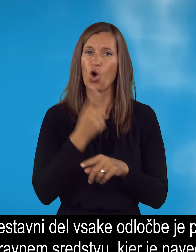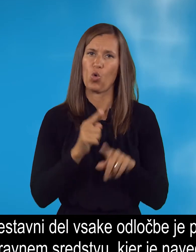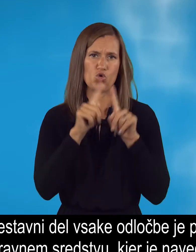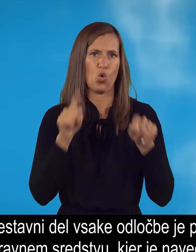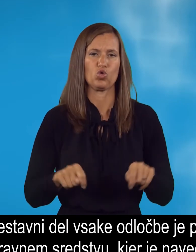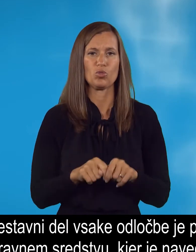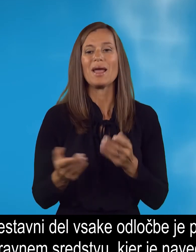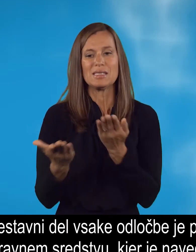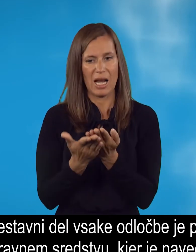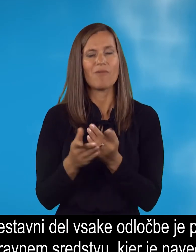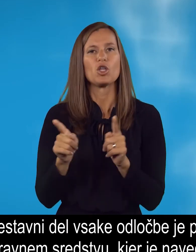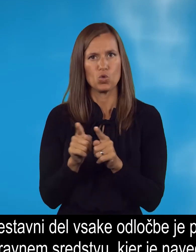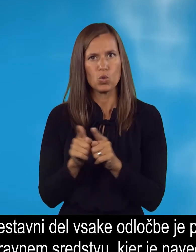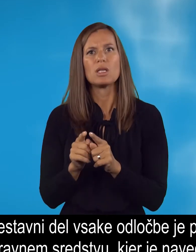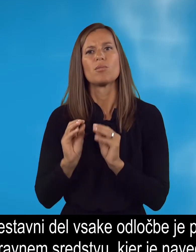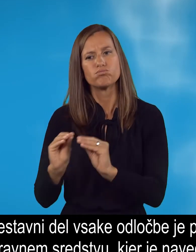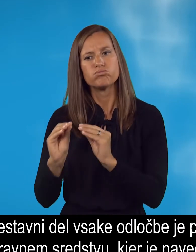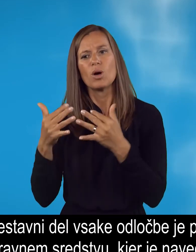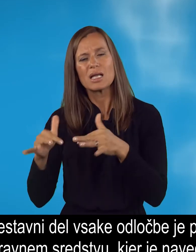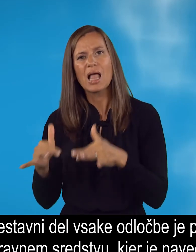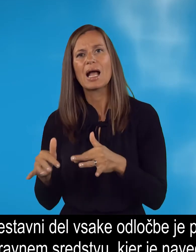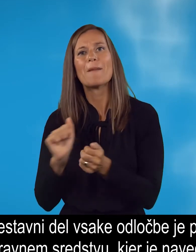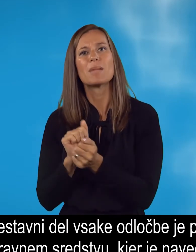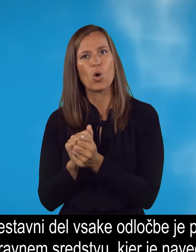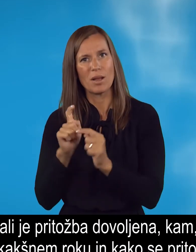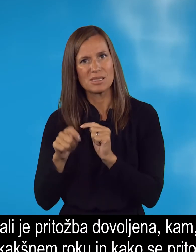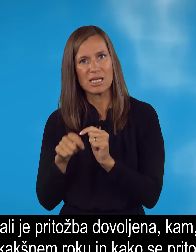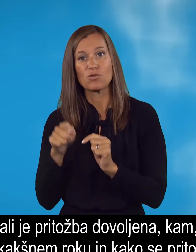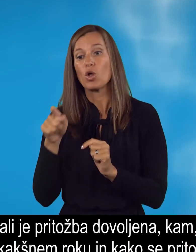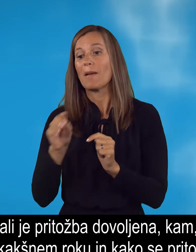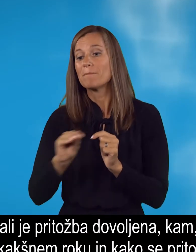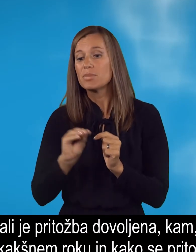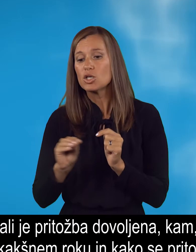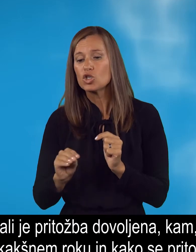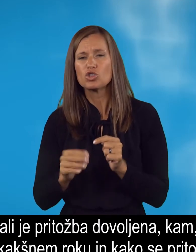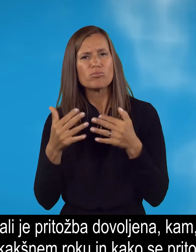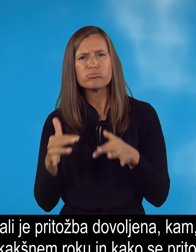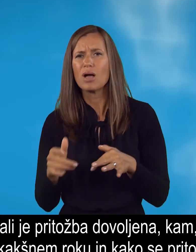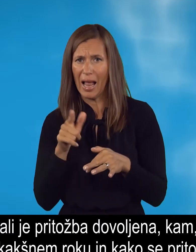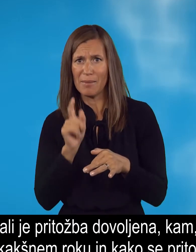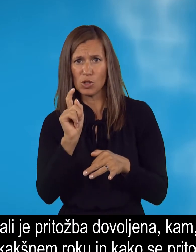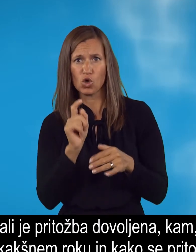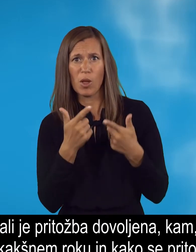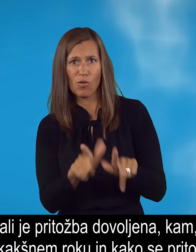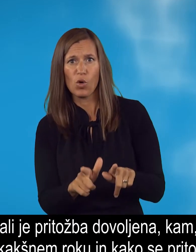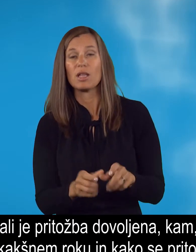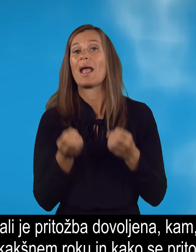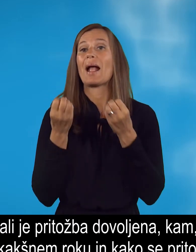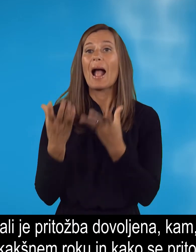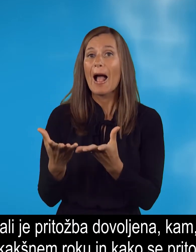odločbe je pouk o pravnem sredstvu, kjer je navedeno, ali je pritožba dovoljena, kam, v kakšnem roku in